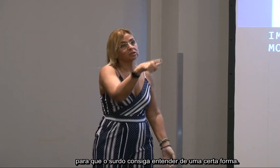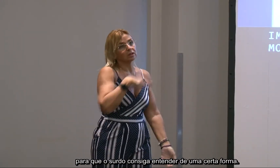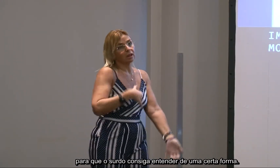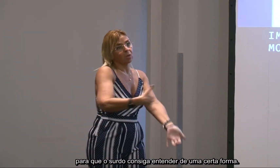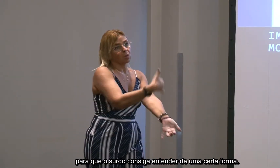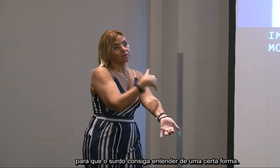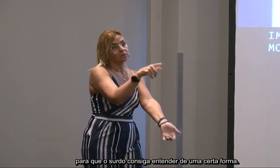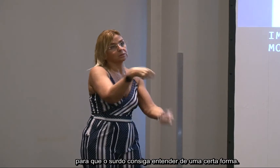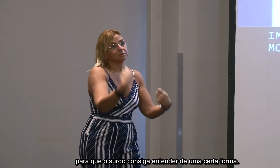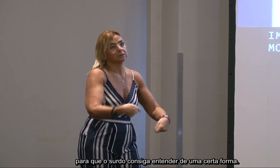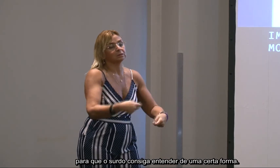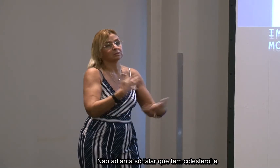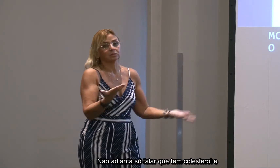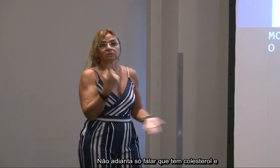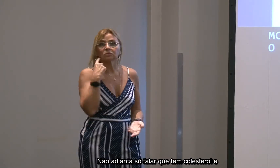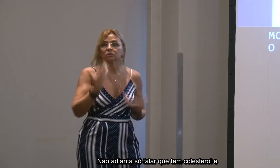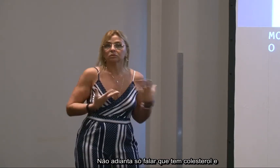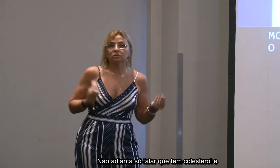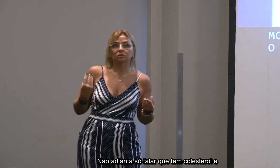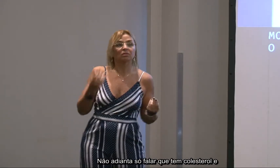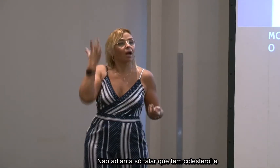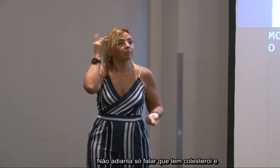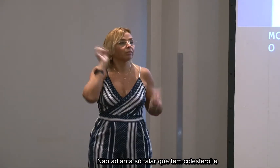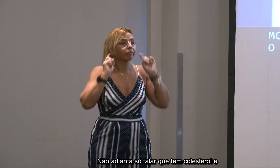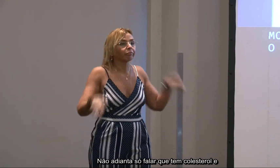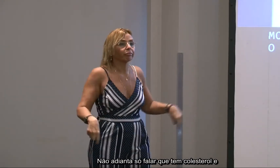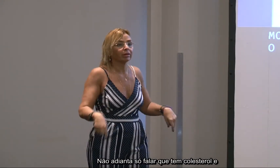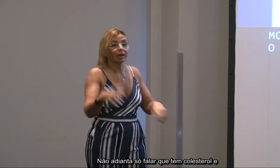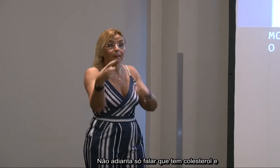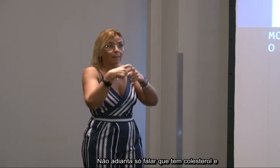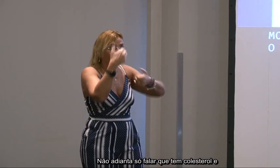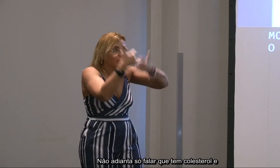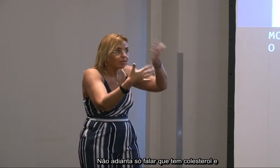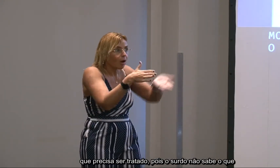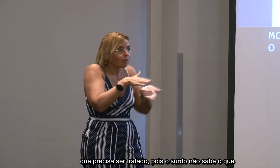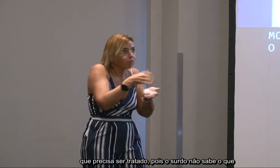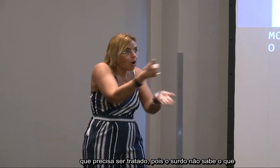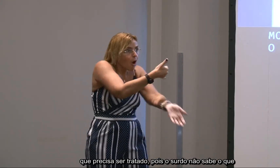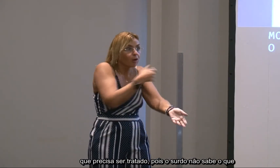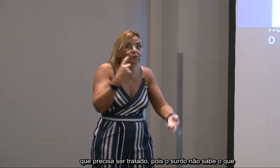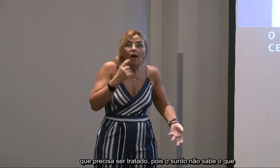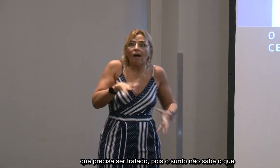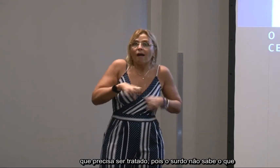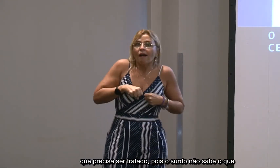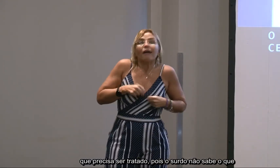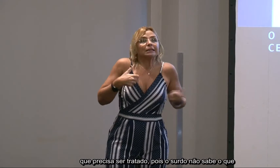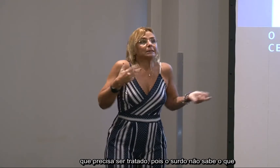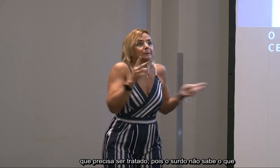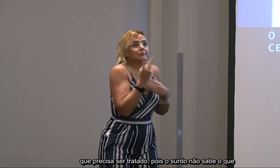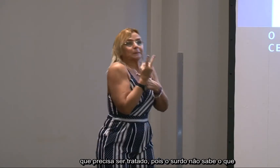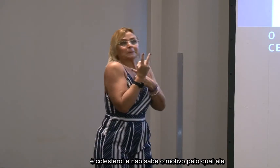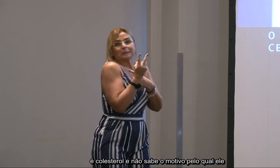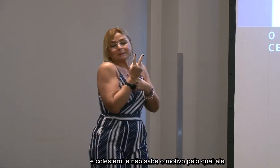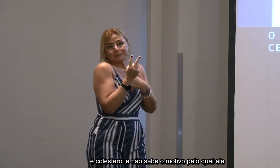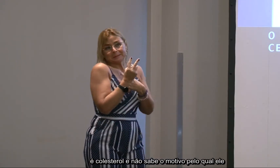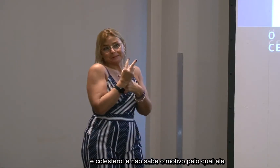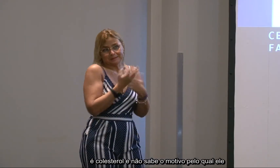certa forma. Não adianta só falar assim, olha, você tem colesterol, então você precisa se tratar, porque o surdo não sabe o que é colesterol, ele não